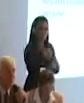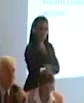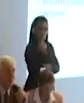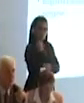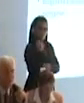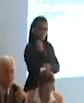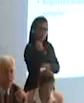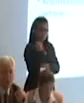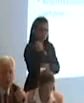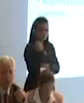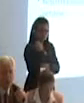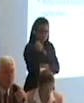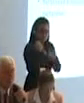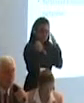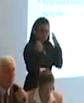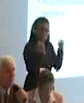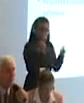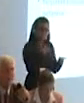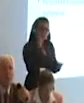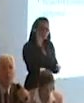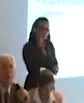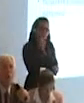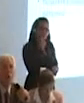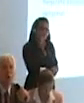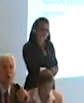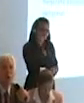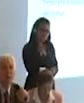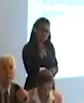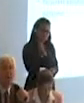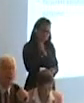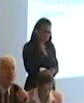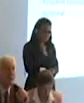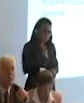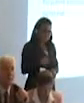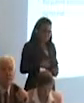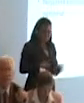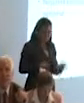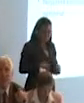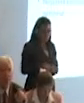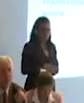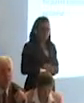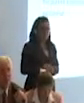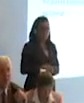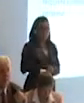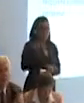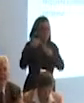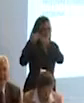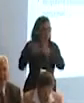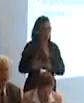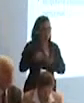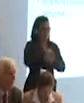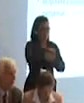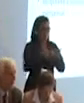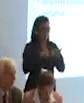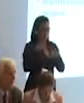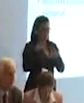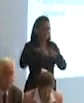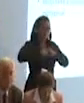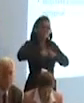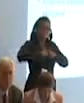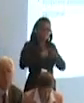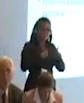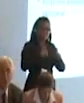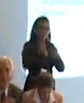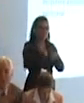motriz. Creo que también hay un sordo, alguien que es sordo. Estos son los tipos de discapacidad, pero